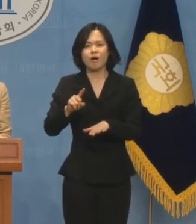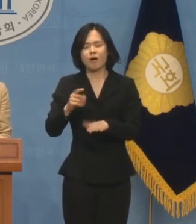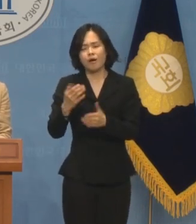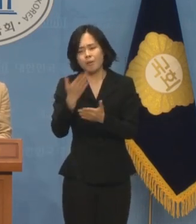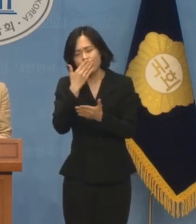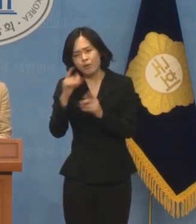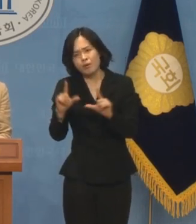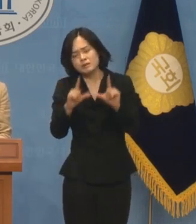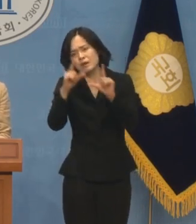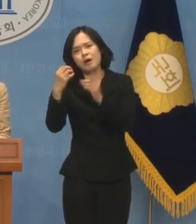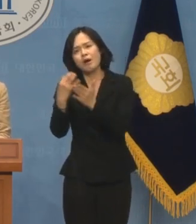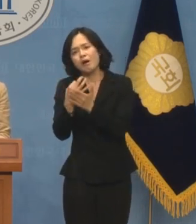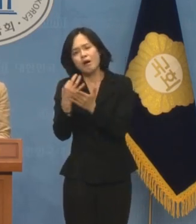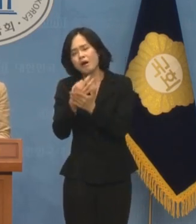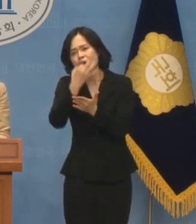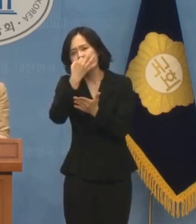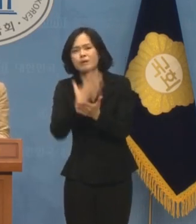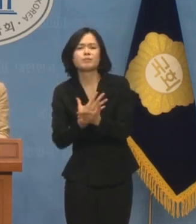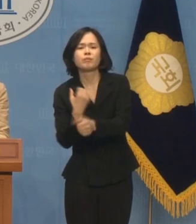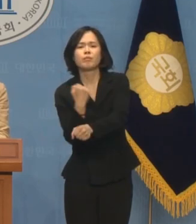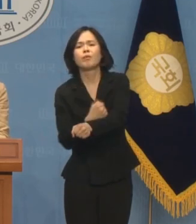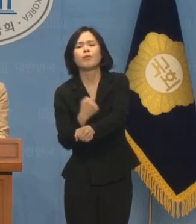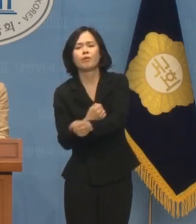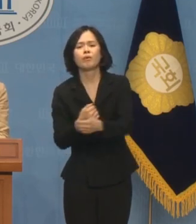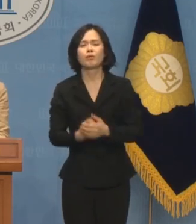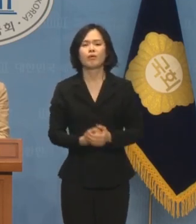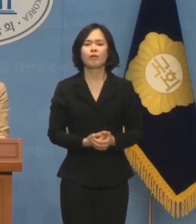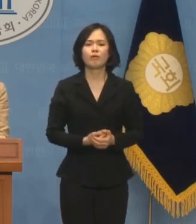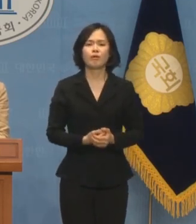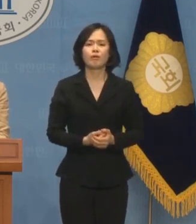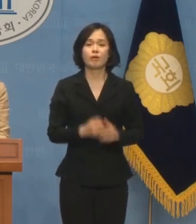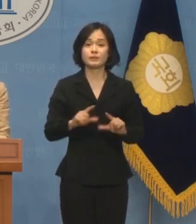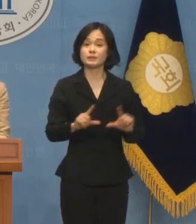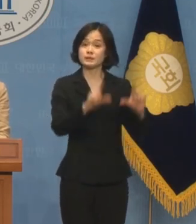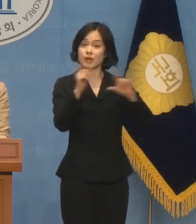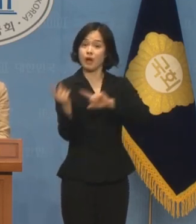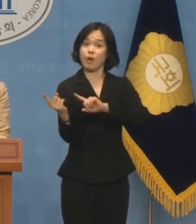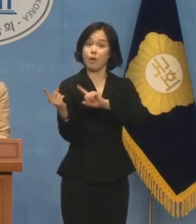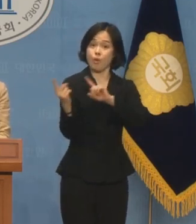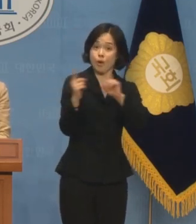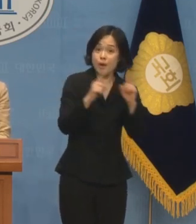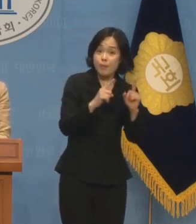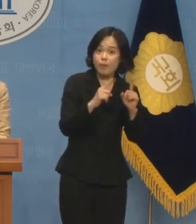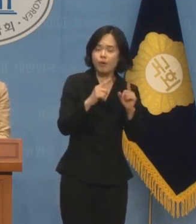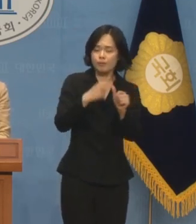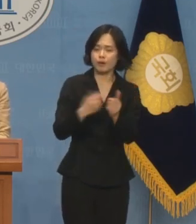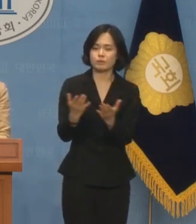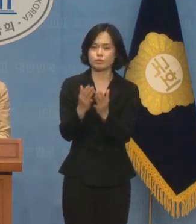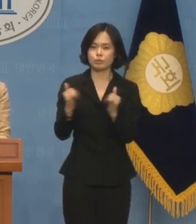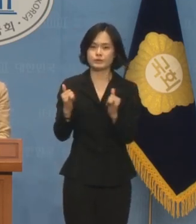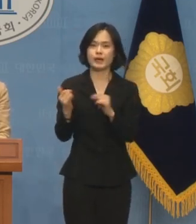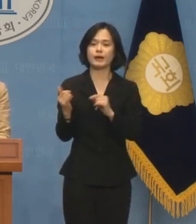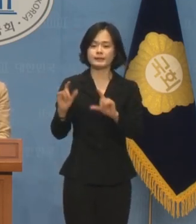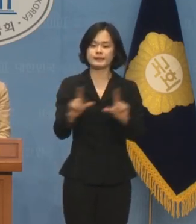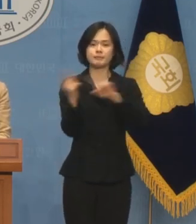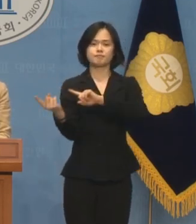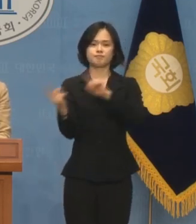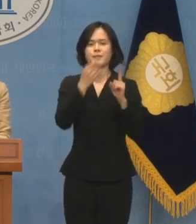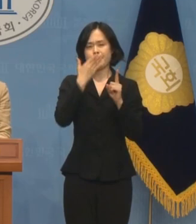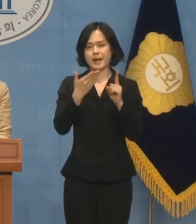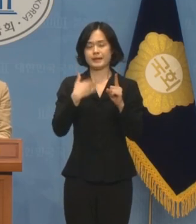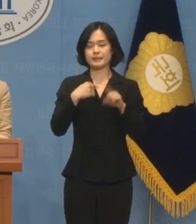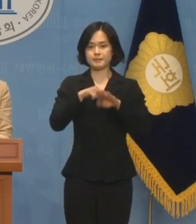기본소득 당은 민생이 회복돼야 노동자의 삶을 지킬 수 있다는 절박함으로 22대 국회에